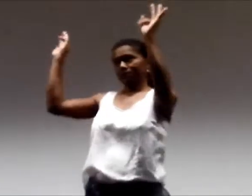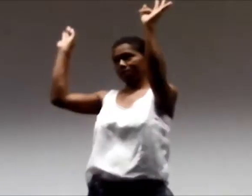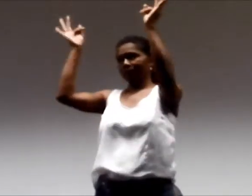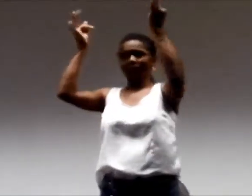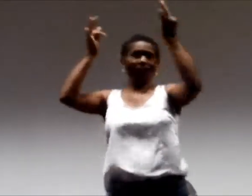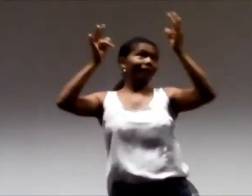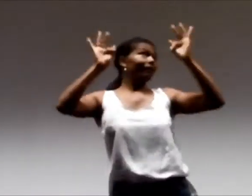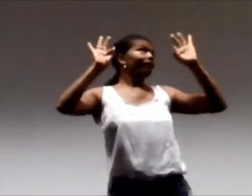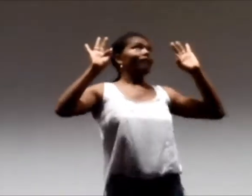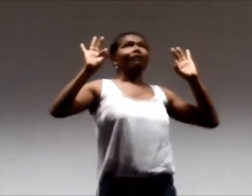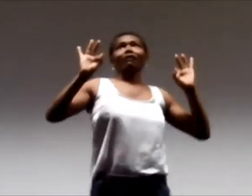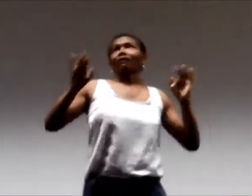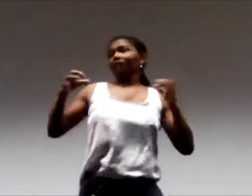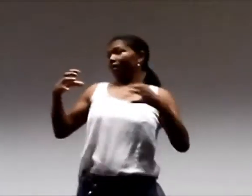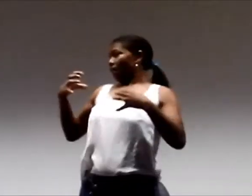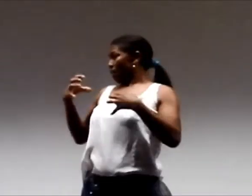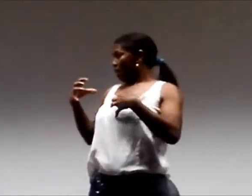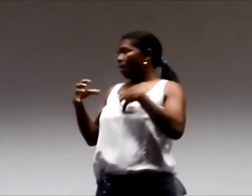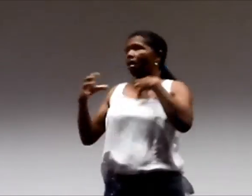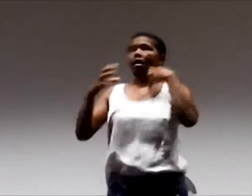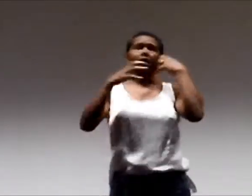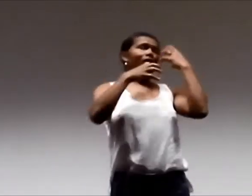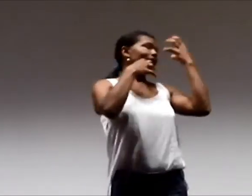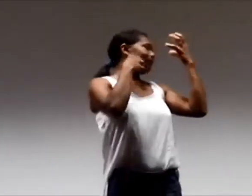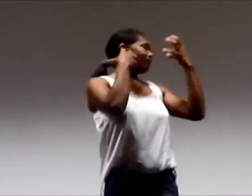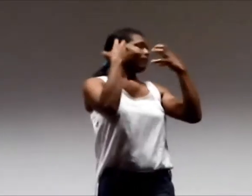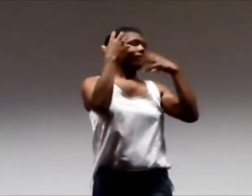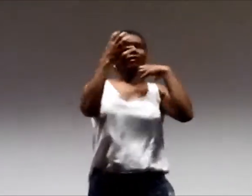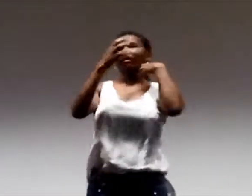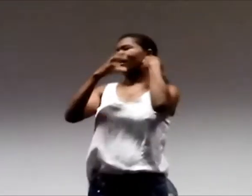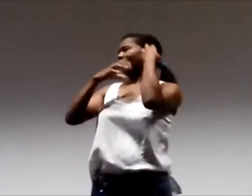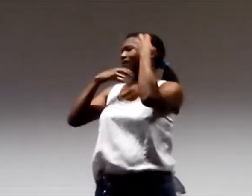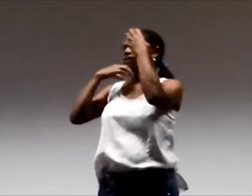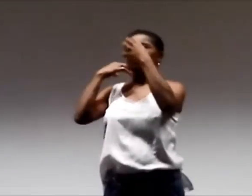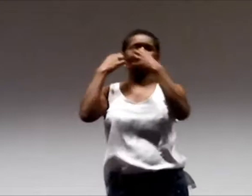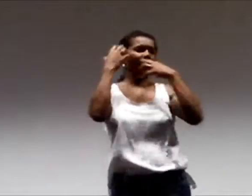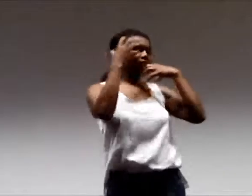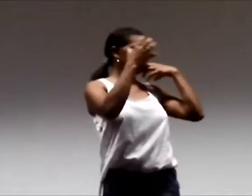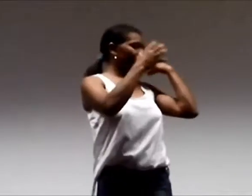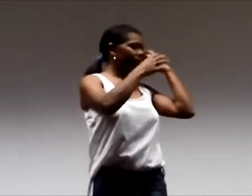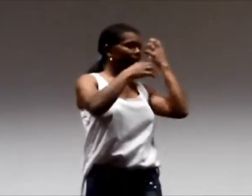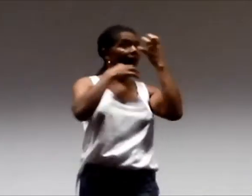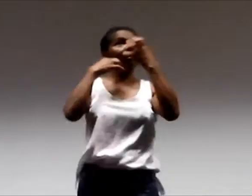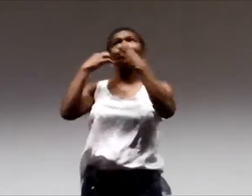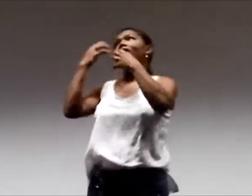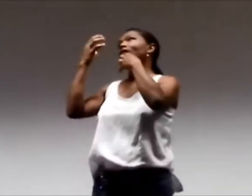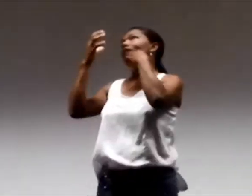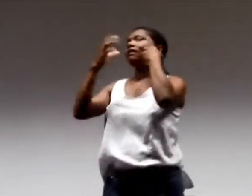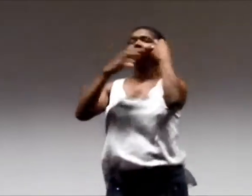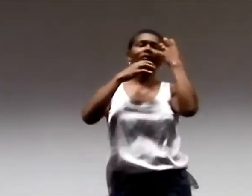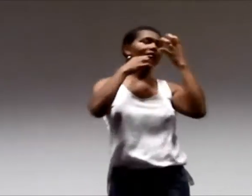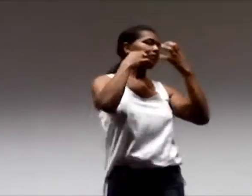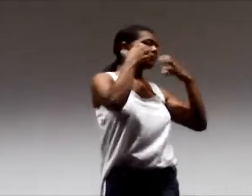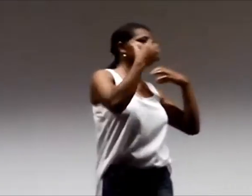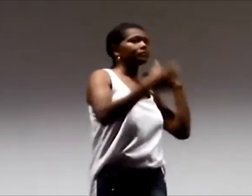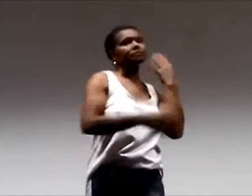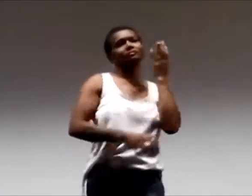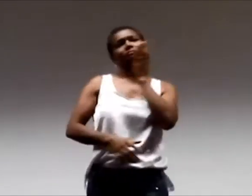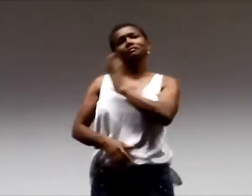feliz. Você que me faz cantar assim.